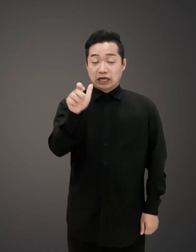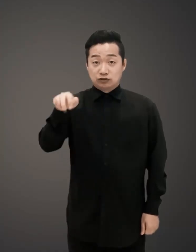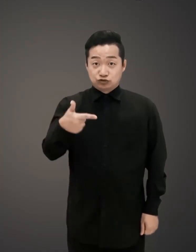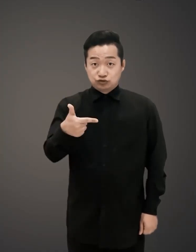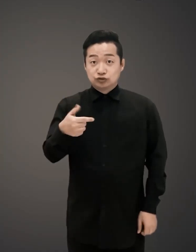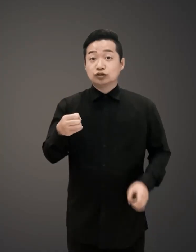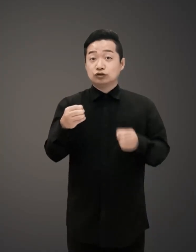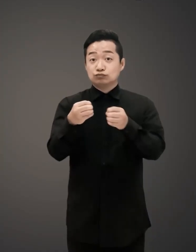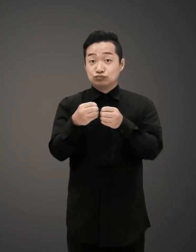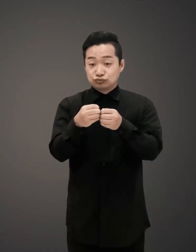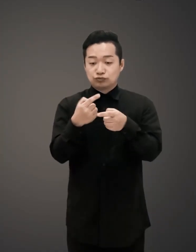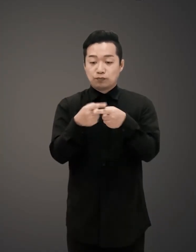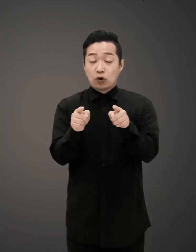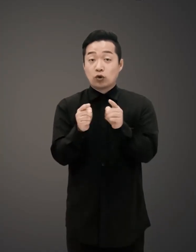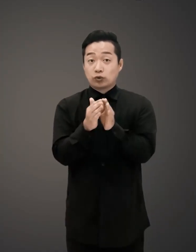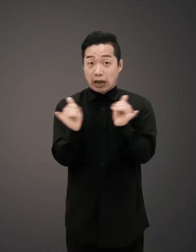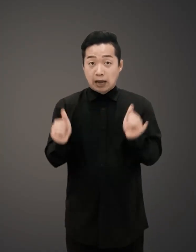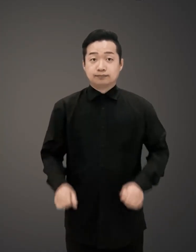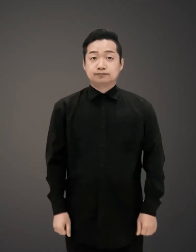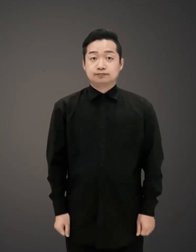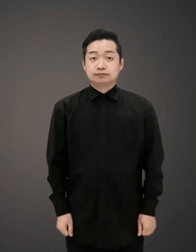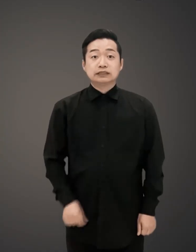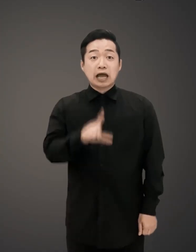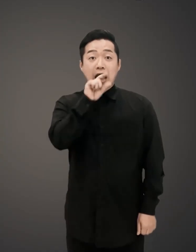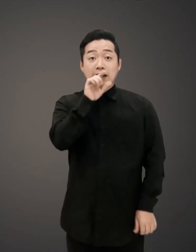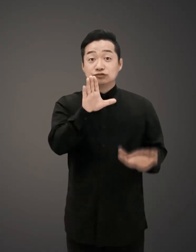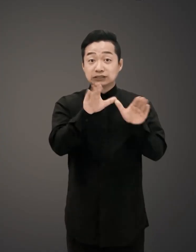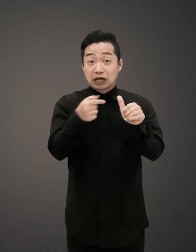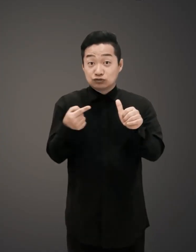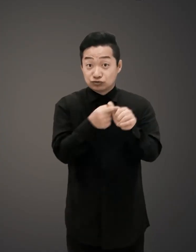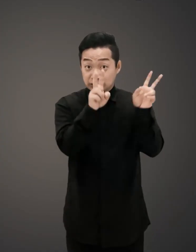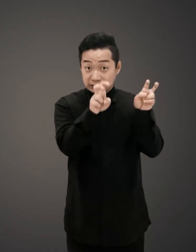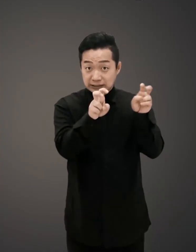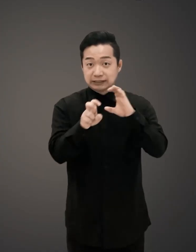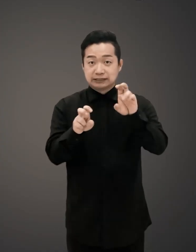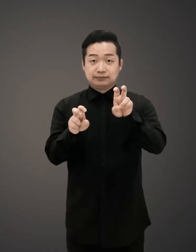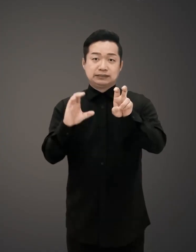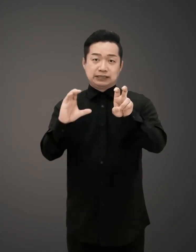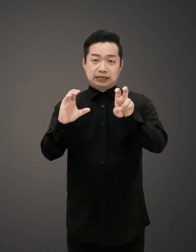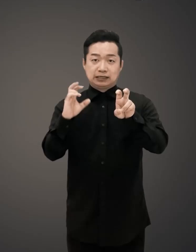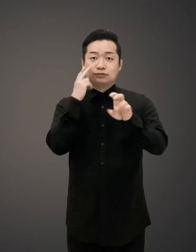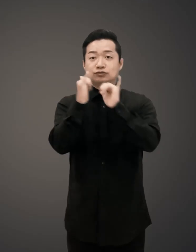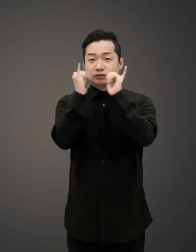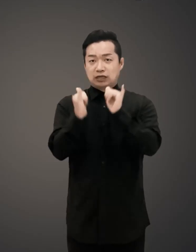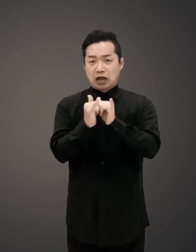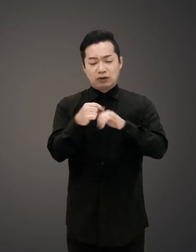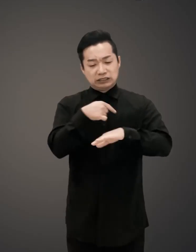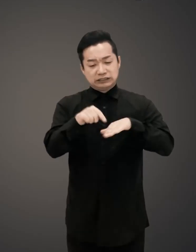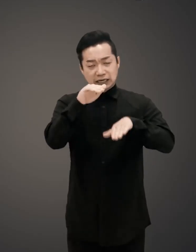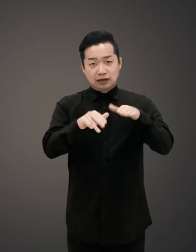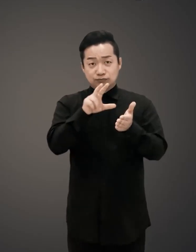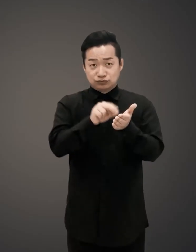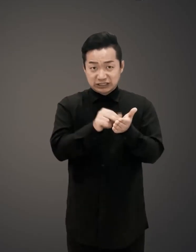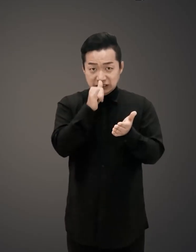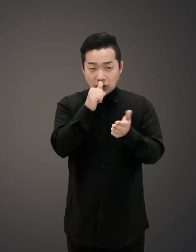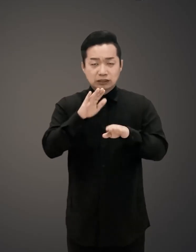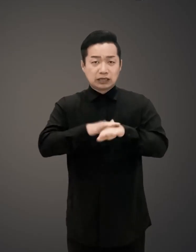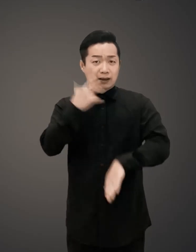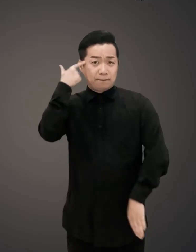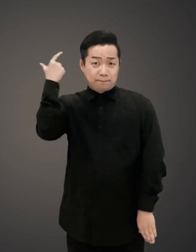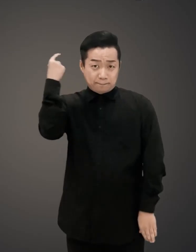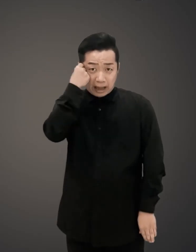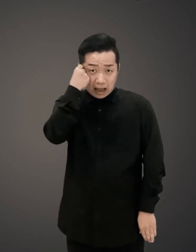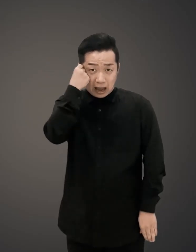노태운 문학평론가. 앵무새 죽이기는 20세기 미국 사회의 인종 갈등 문제를 넘어서 잘못된